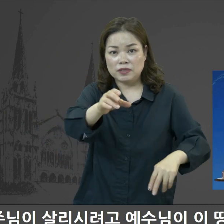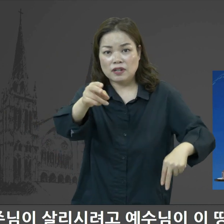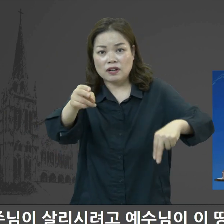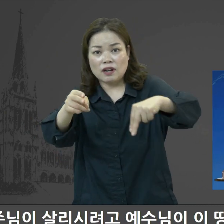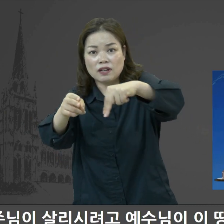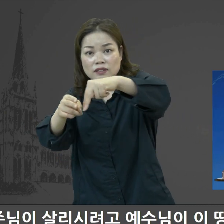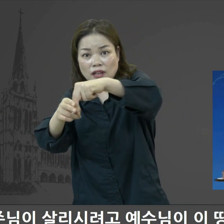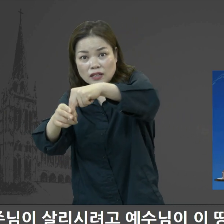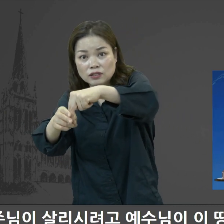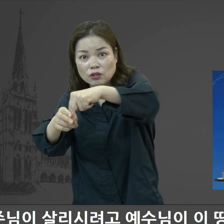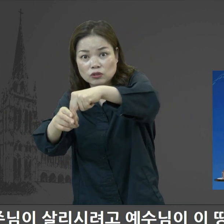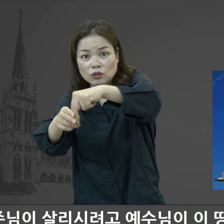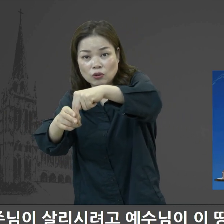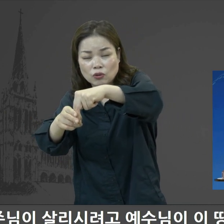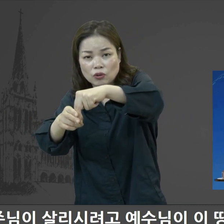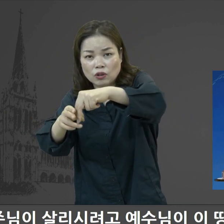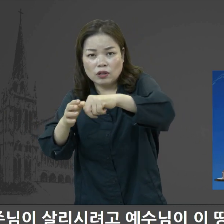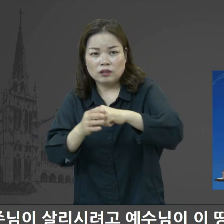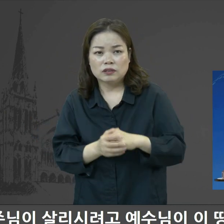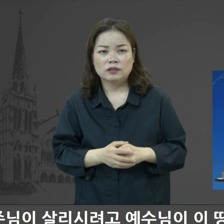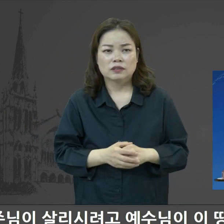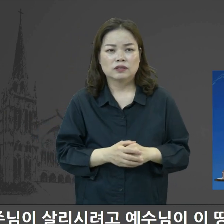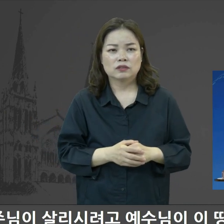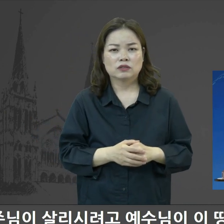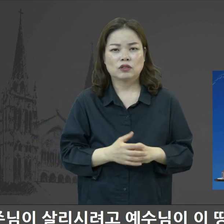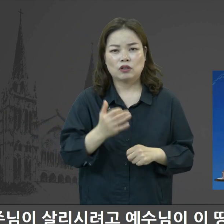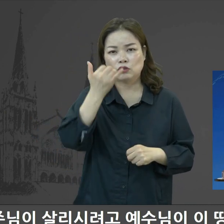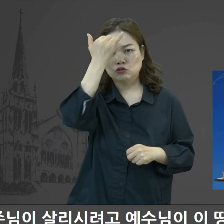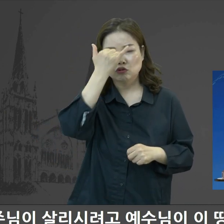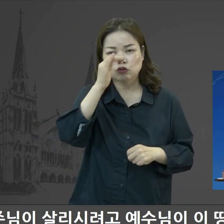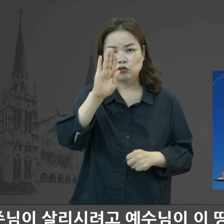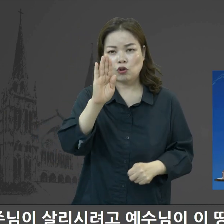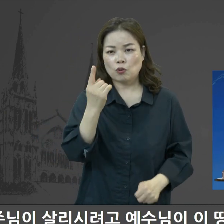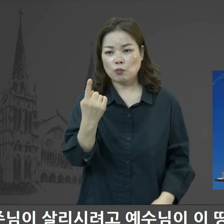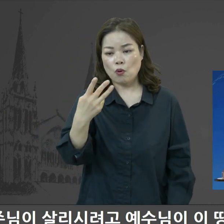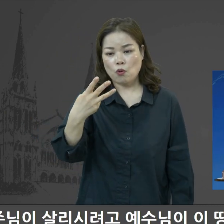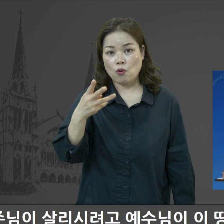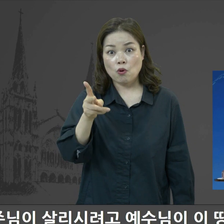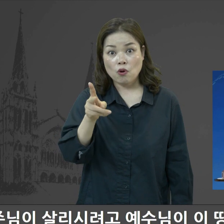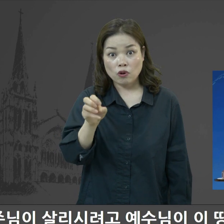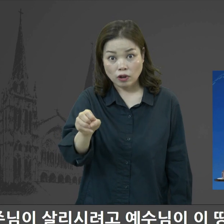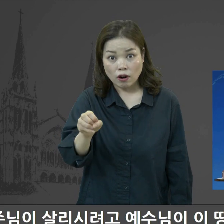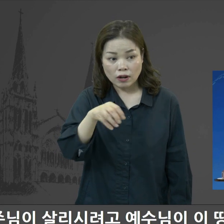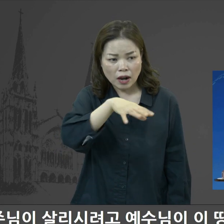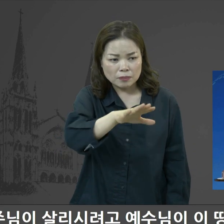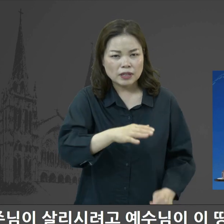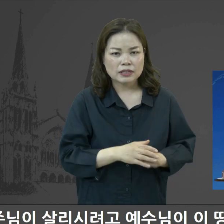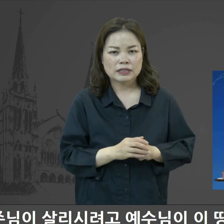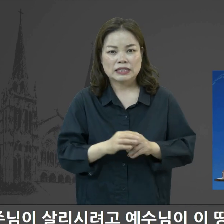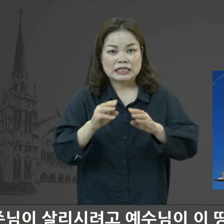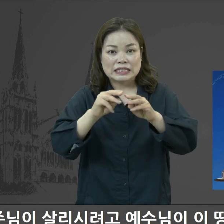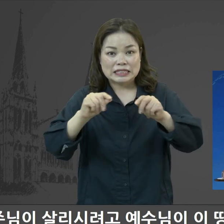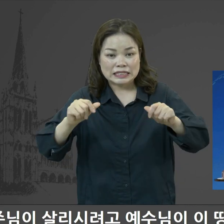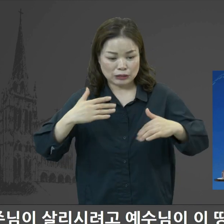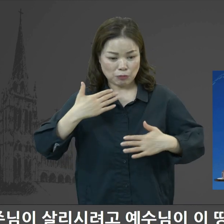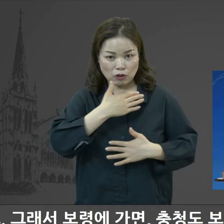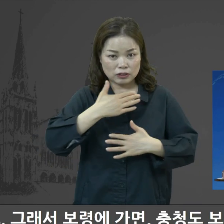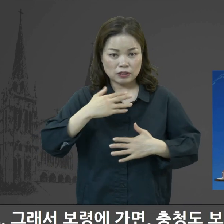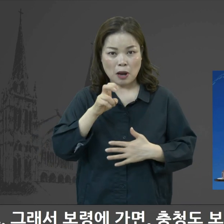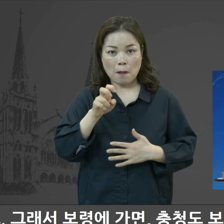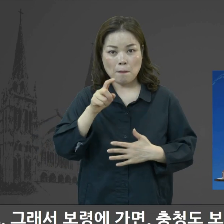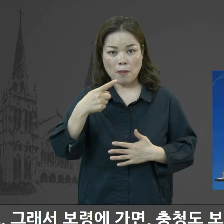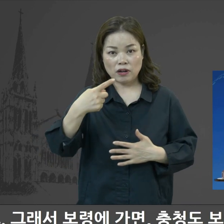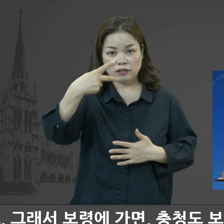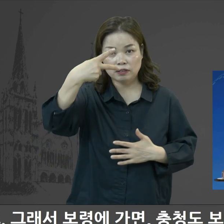그래서 정말 보령에 가면, 충청도 보령에 가면 그 진흙 그거 놀이 있죠.